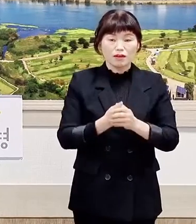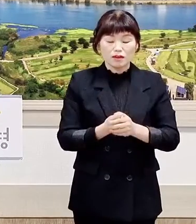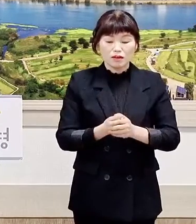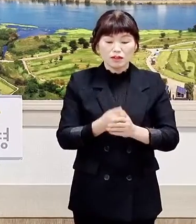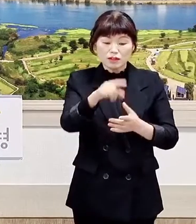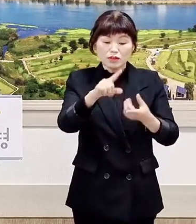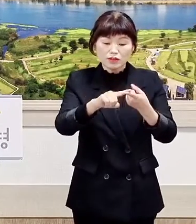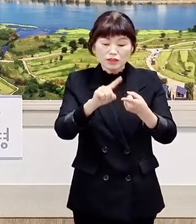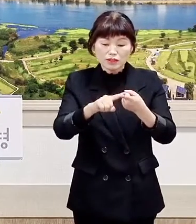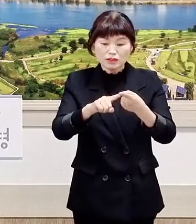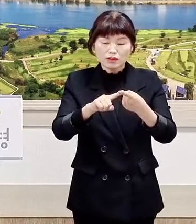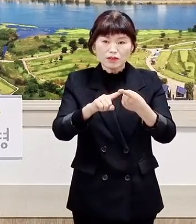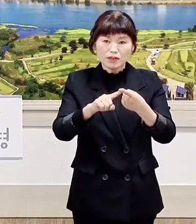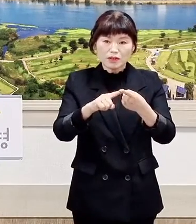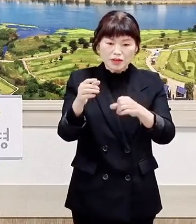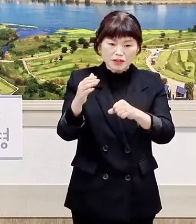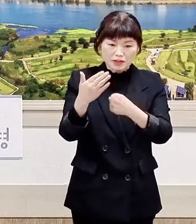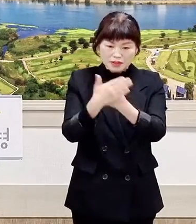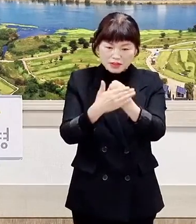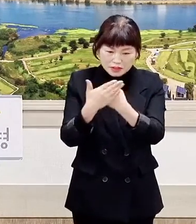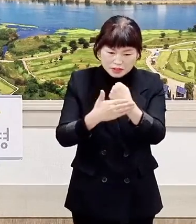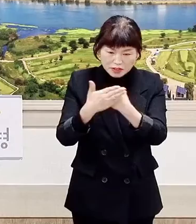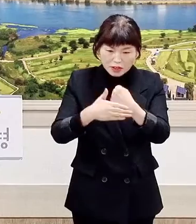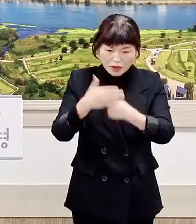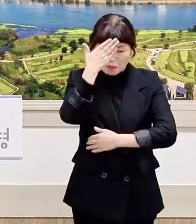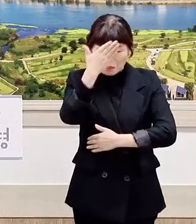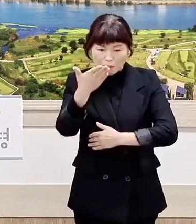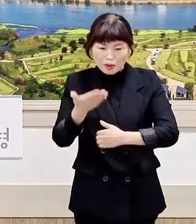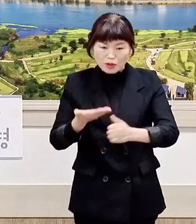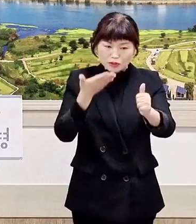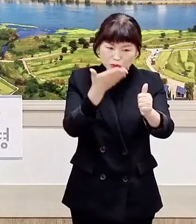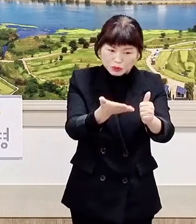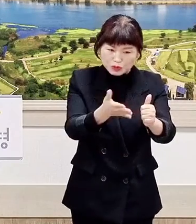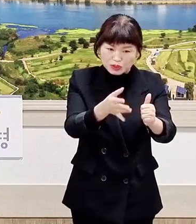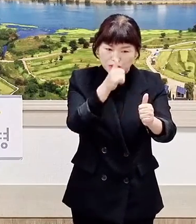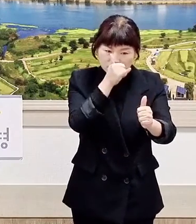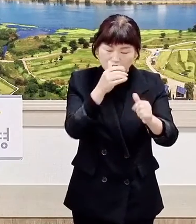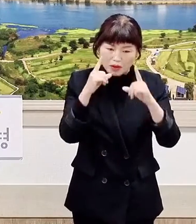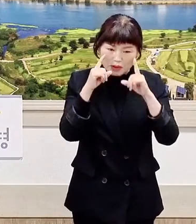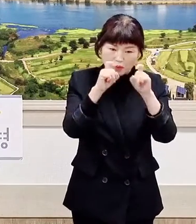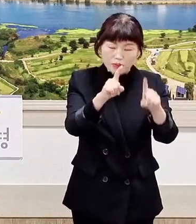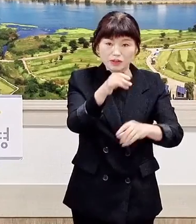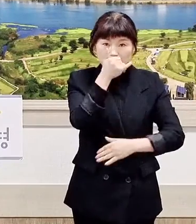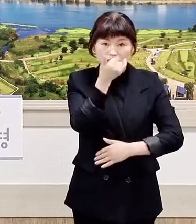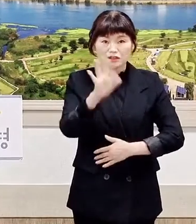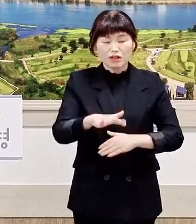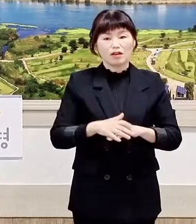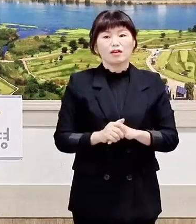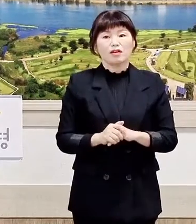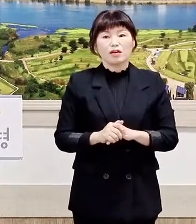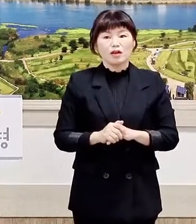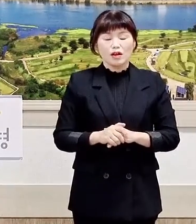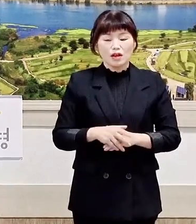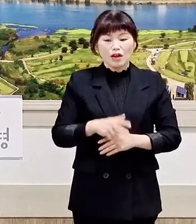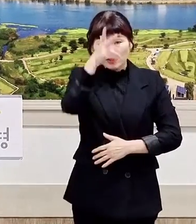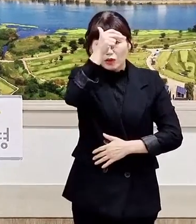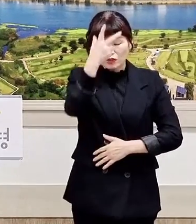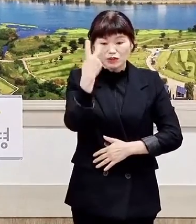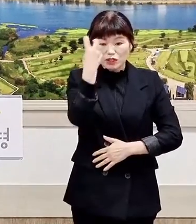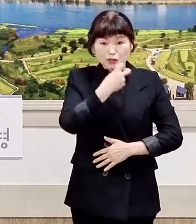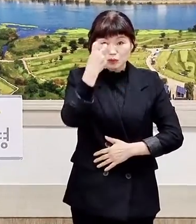있었다는 의혹에 대해서는 비록 과거의 일이지만 경찰 수사를 통해 잘못된 부분이